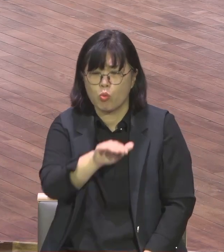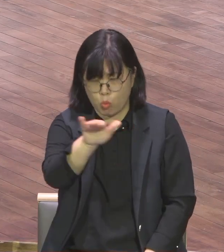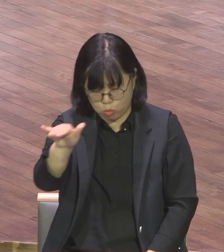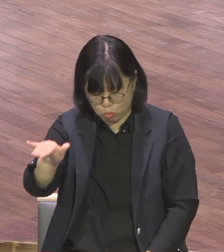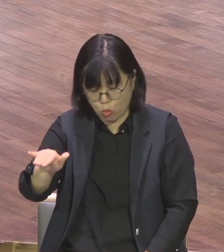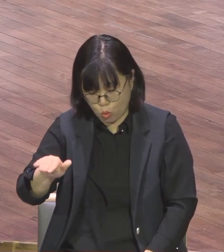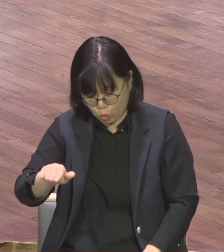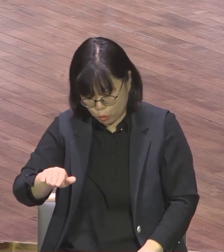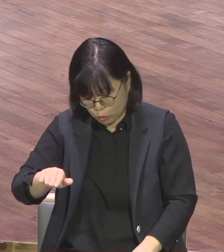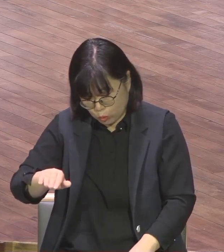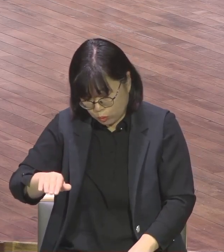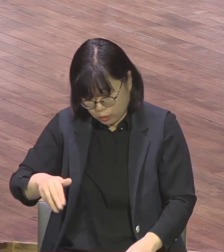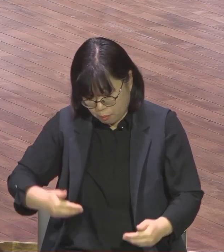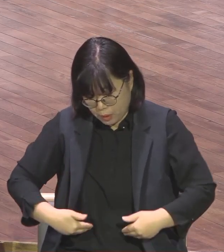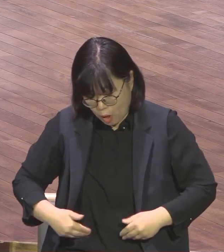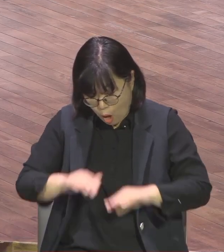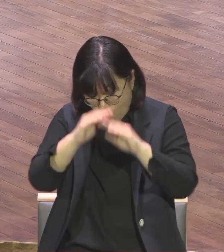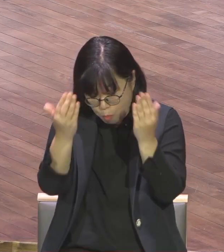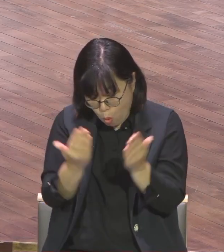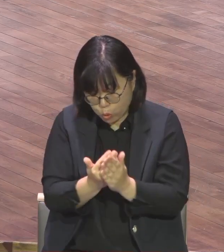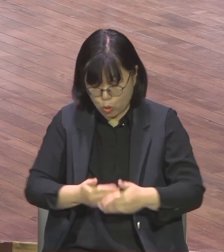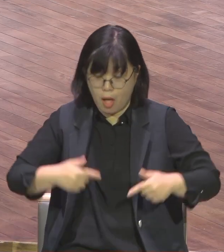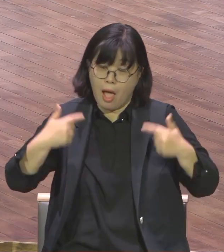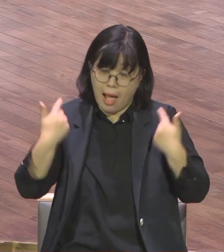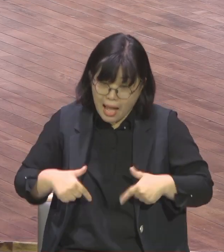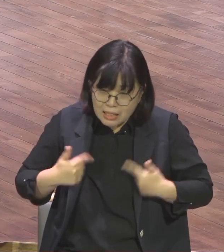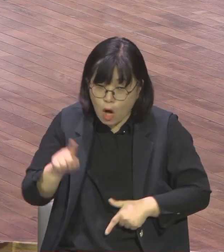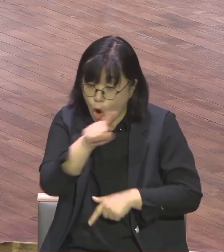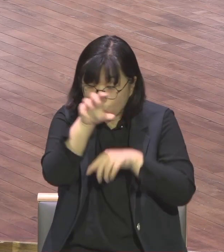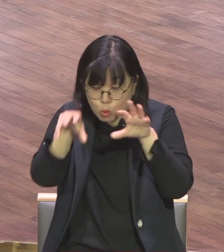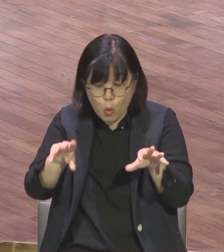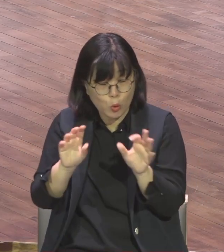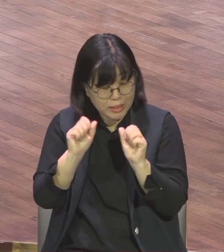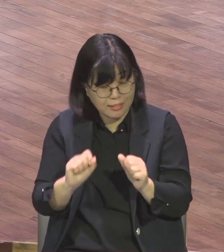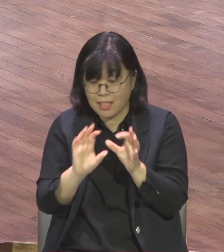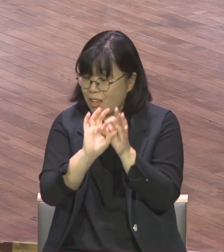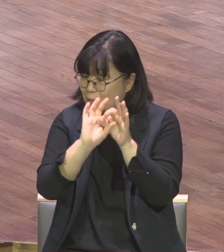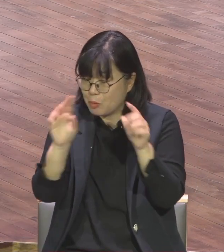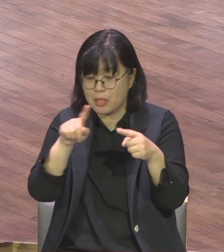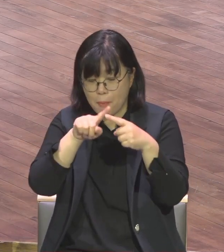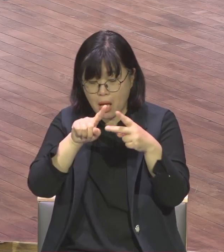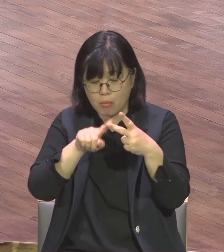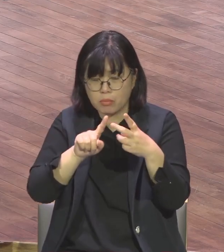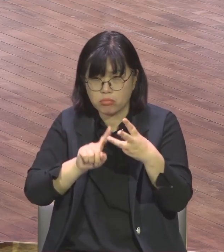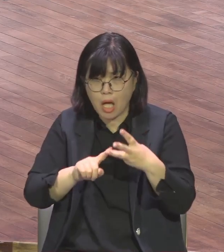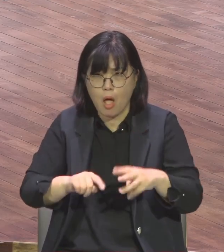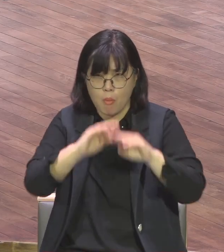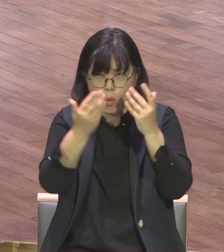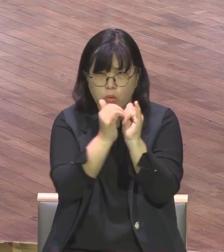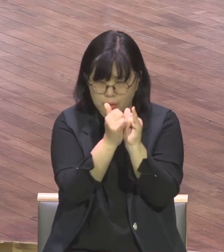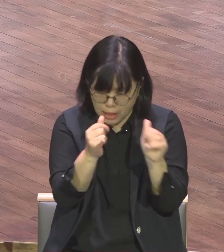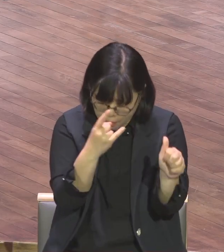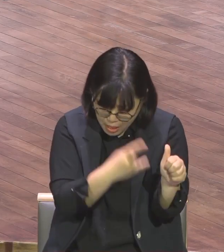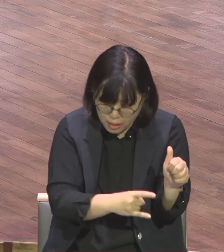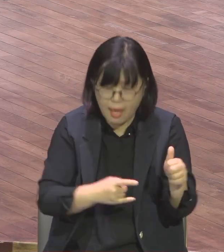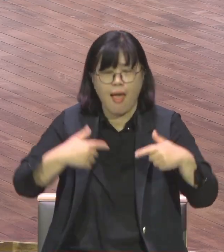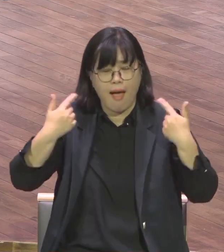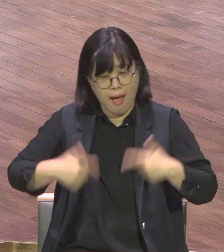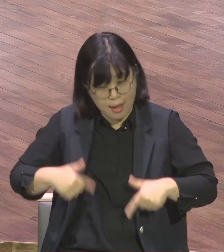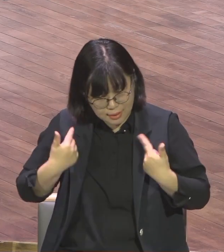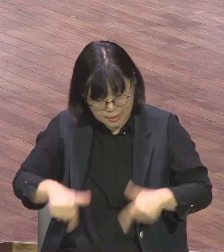어디에서나 어디를 갔든지 누구에게나 예수가 그리스도이심을 증거하는 3.1조 3운동의 주역들 다 되시기를 주님으로